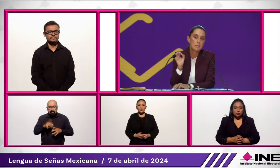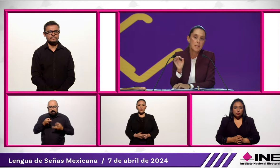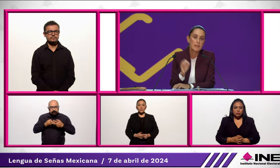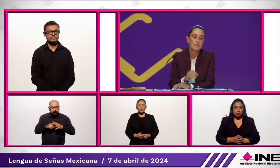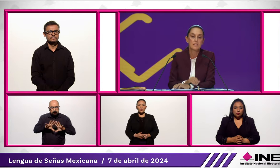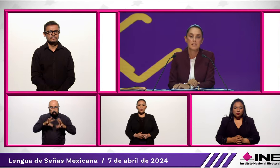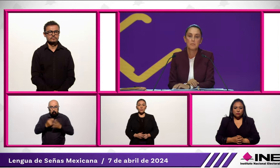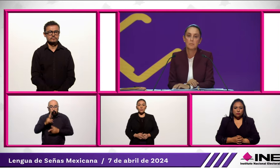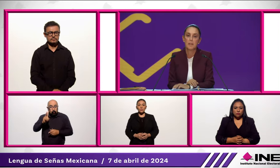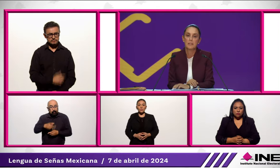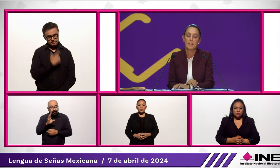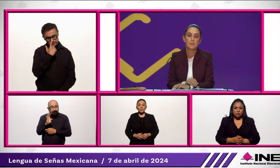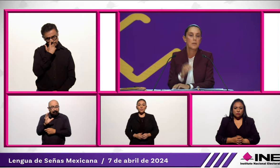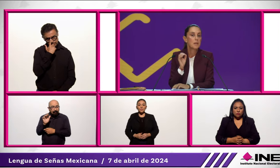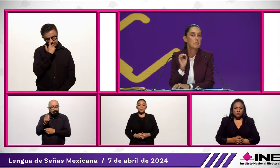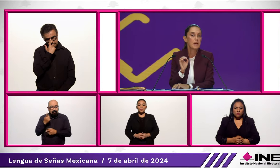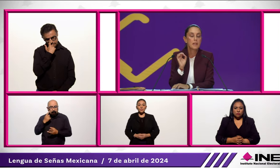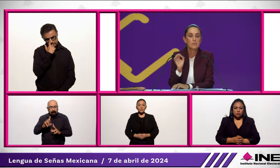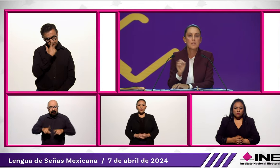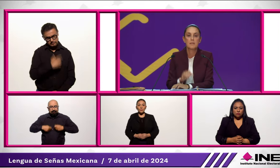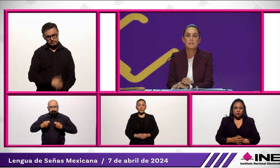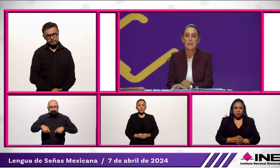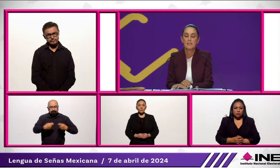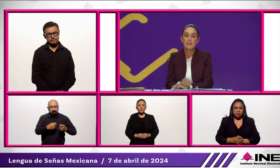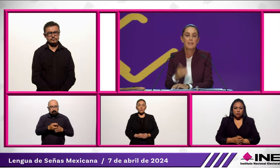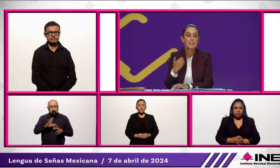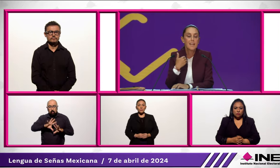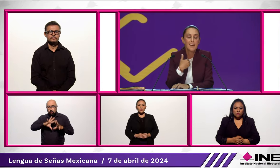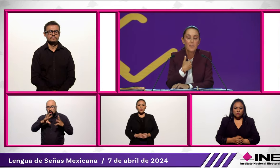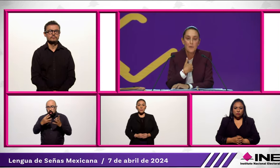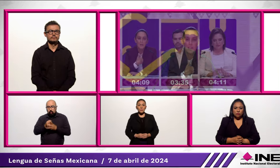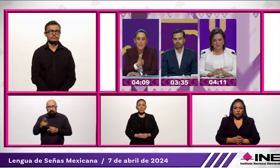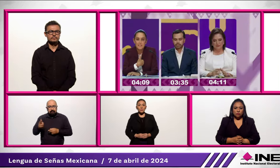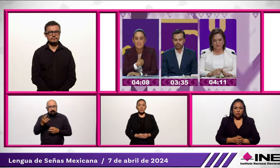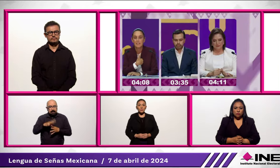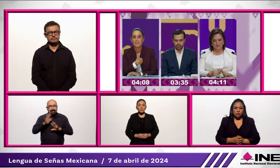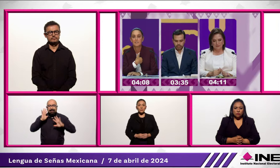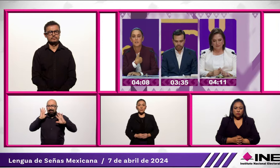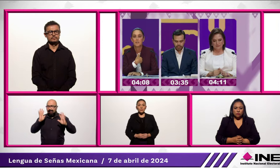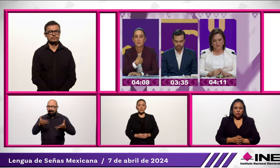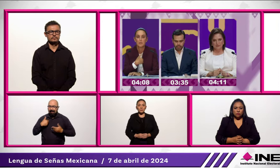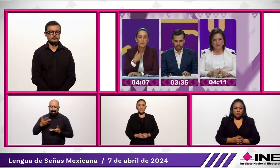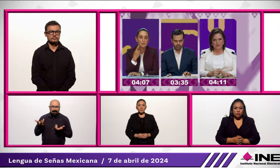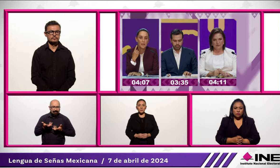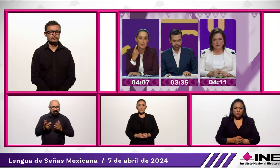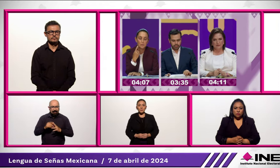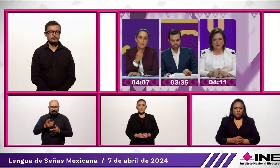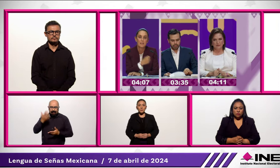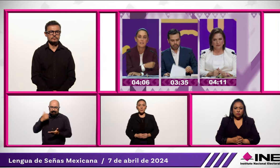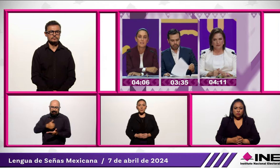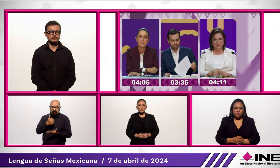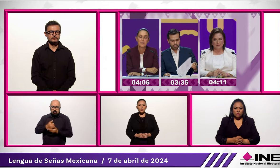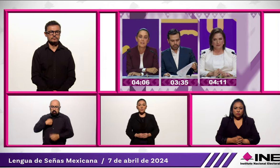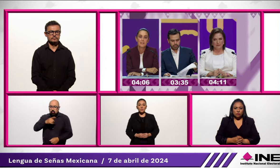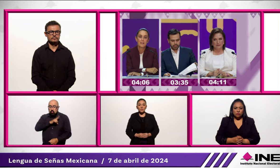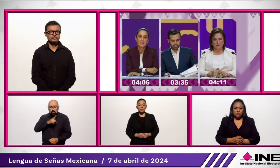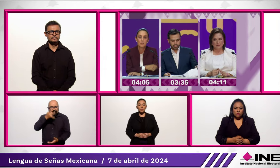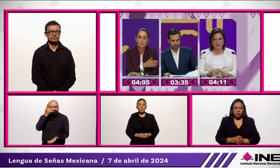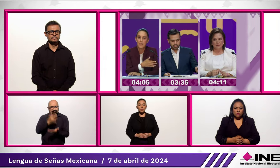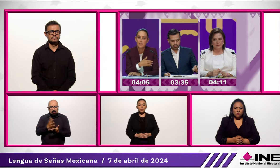eso son las becas que estamos planteando, becas universales. Ya lo hice en la Ciudad de México, soy la única que